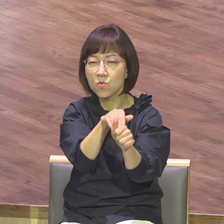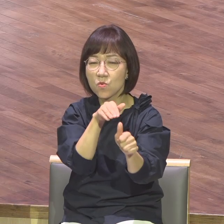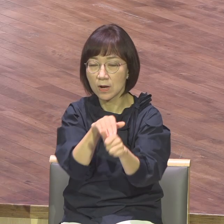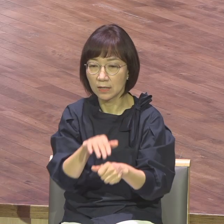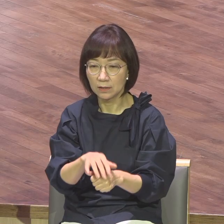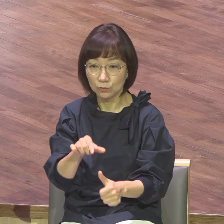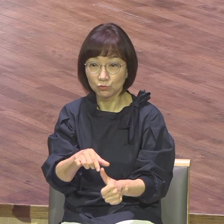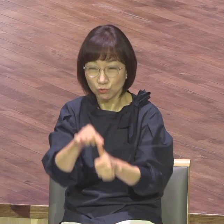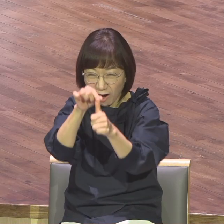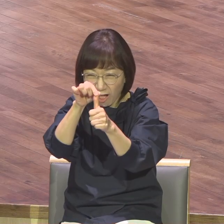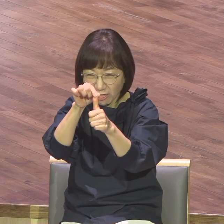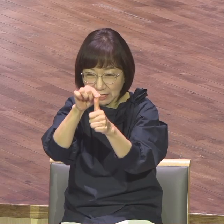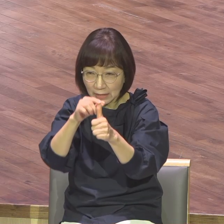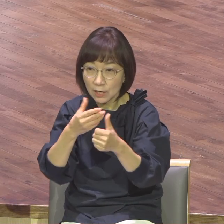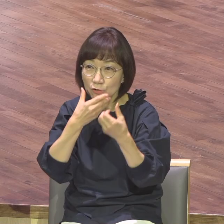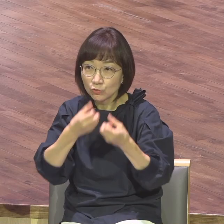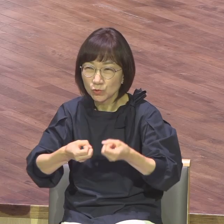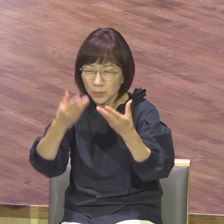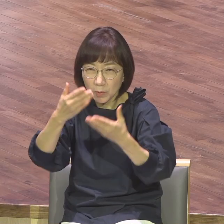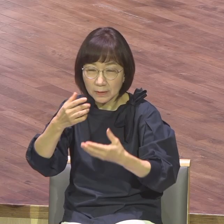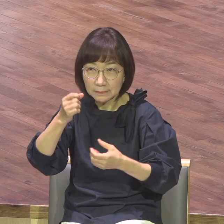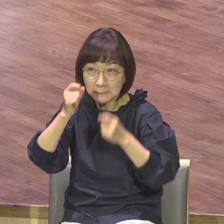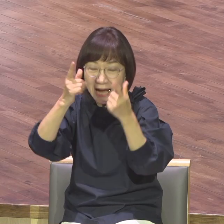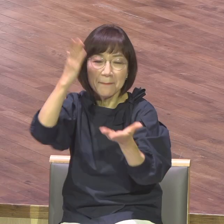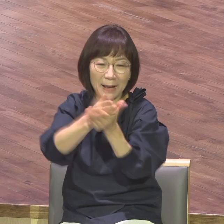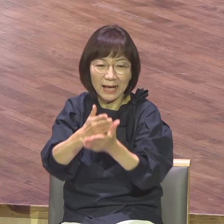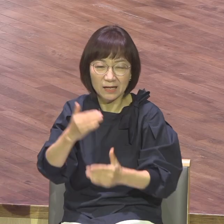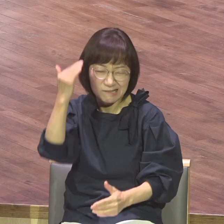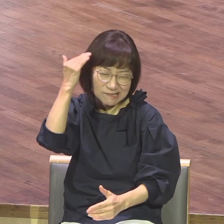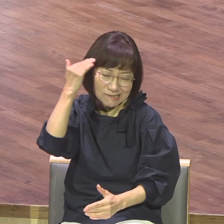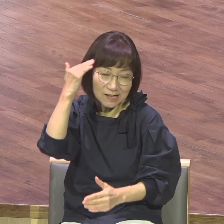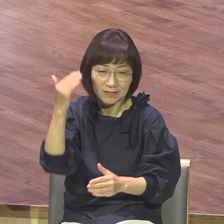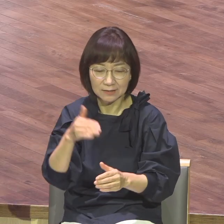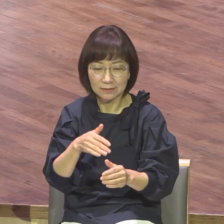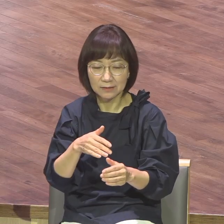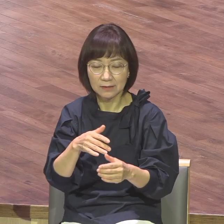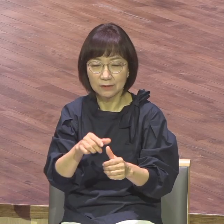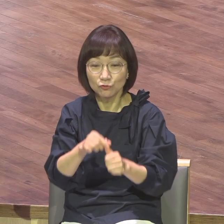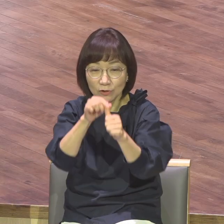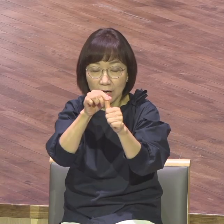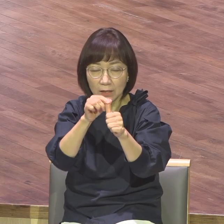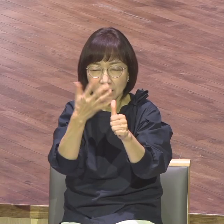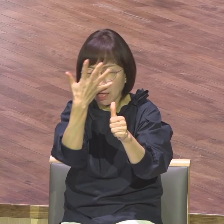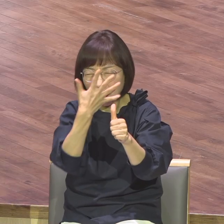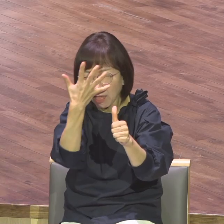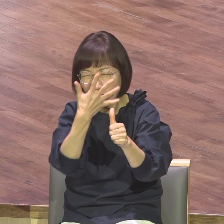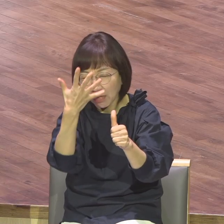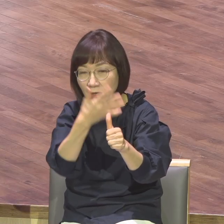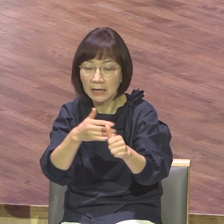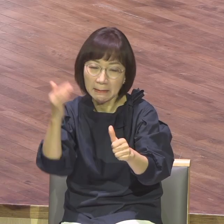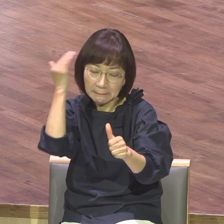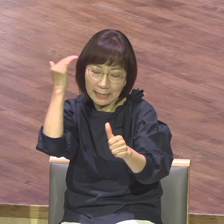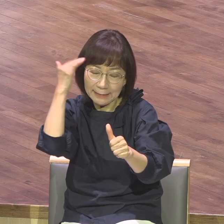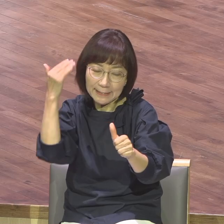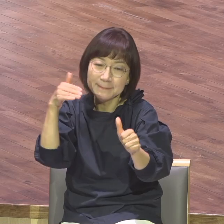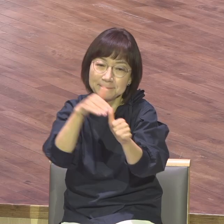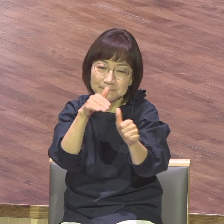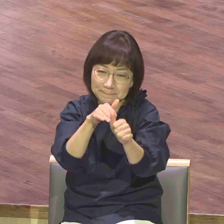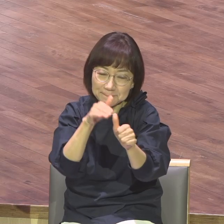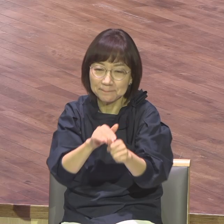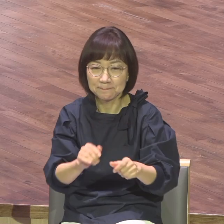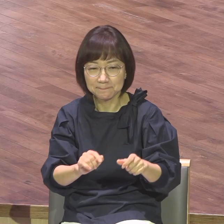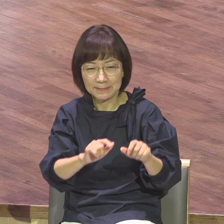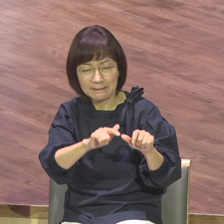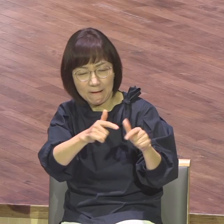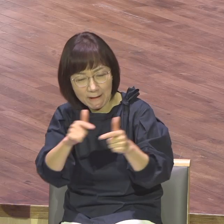이 축복을 맛보지 못하도록, 이 구원에 대한 확신을 가지지 못하도록 온갖 시험을